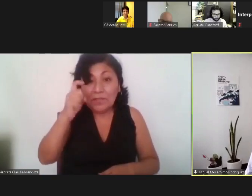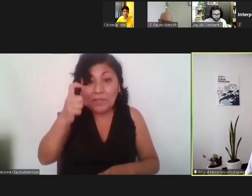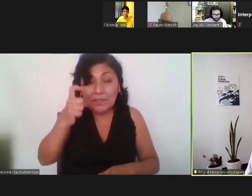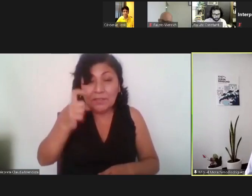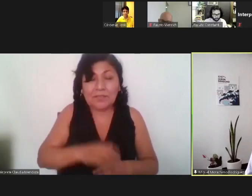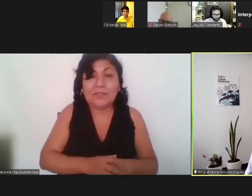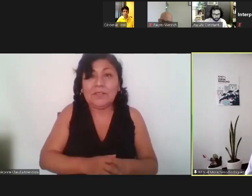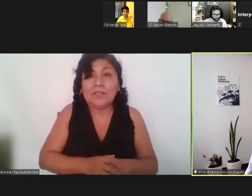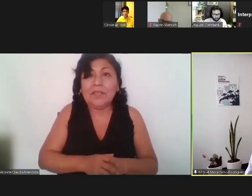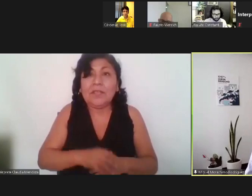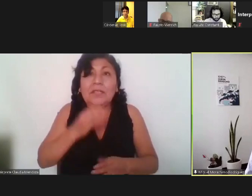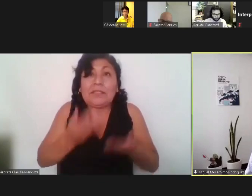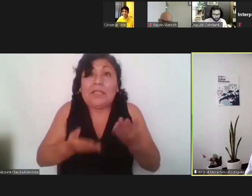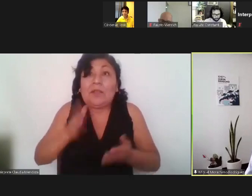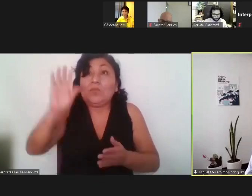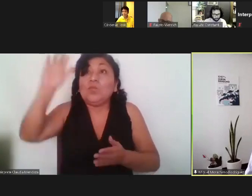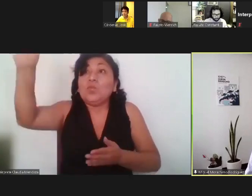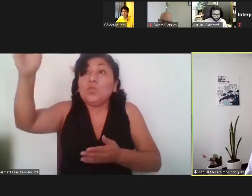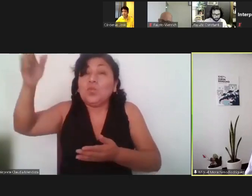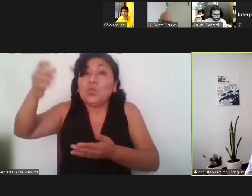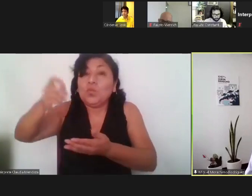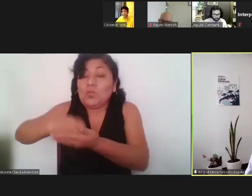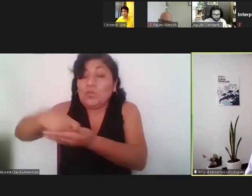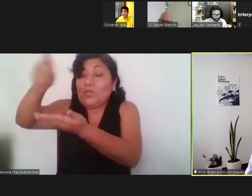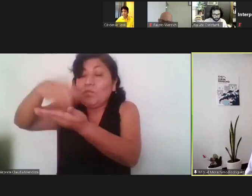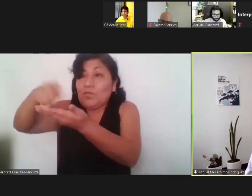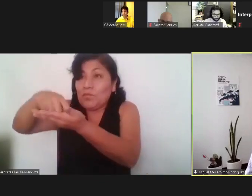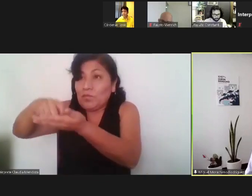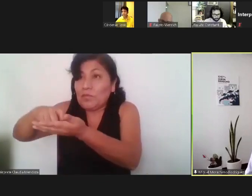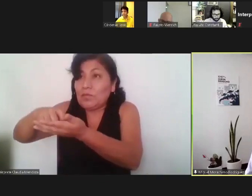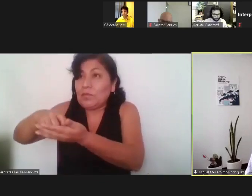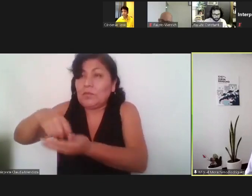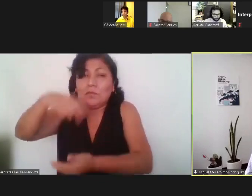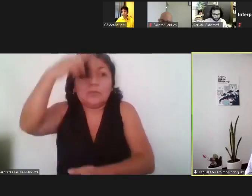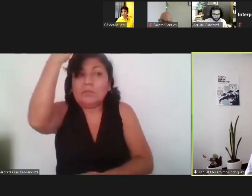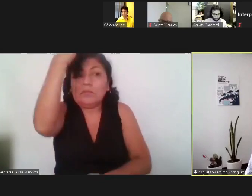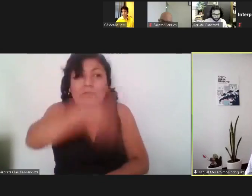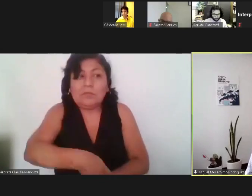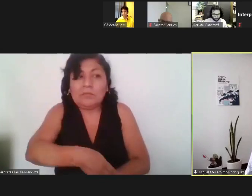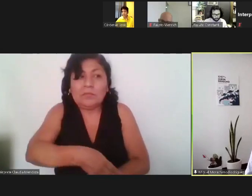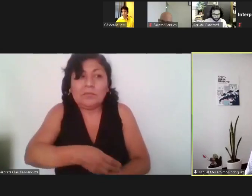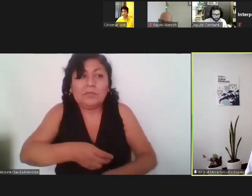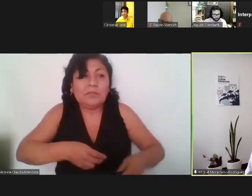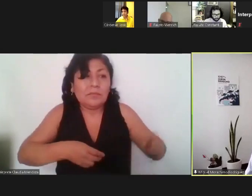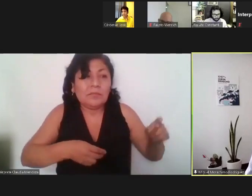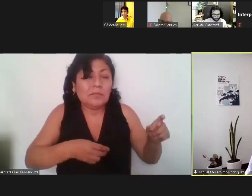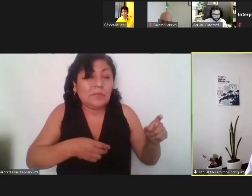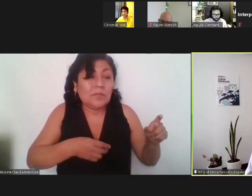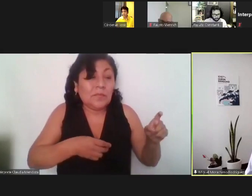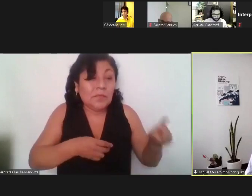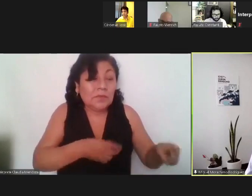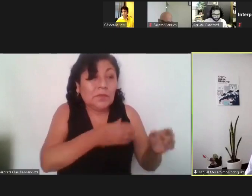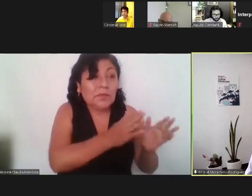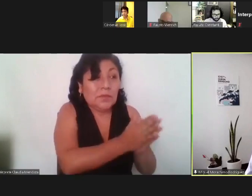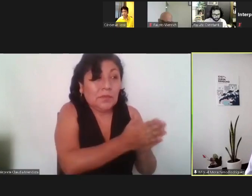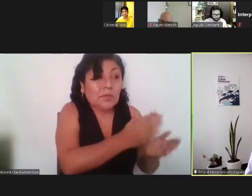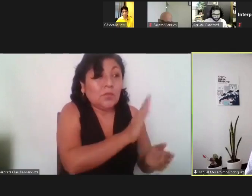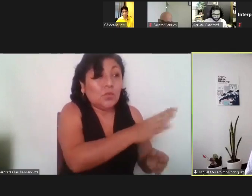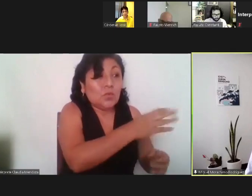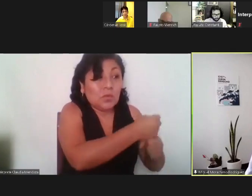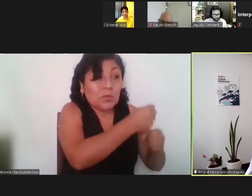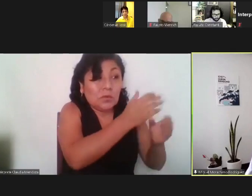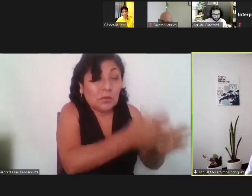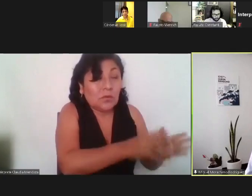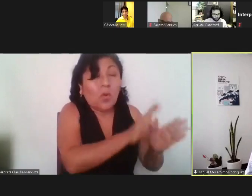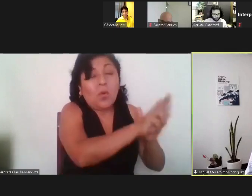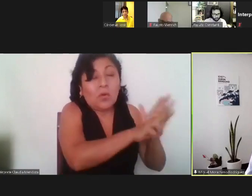te obligue a firmar te prohíba que la obra esté disponible a través de otras plataformas, incluyendo, no